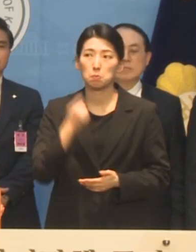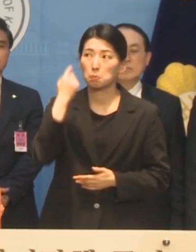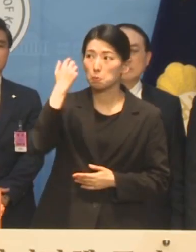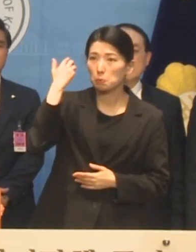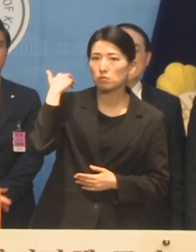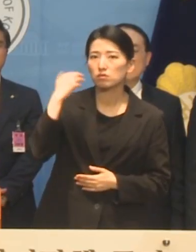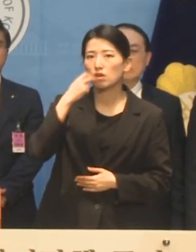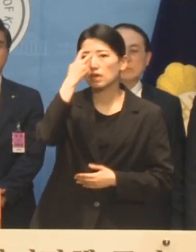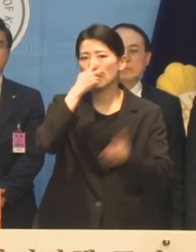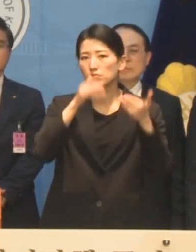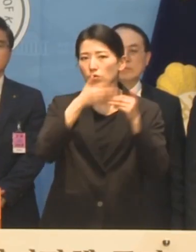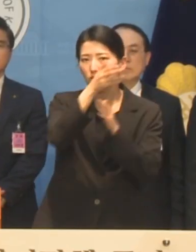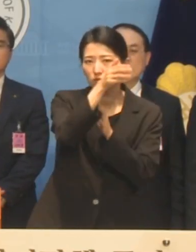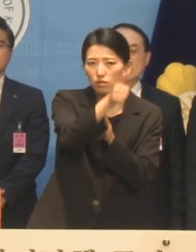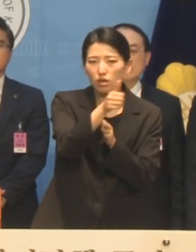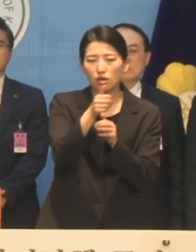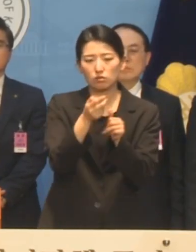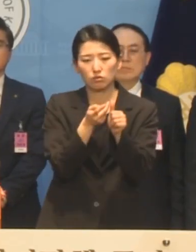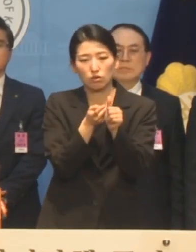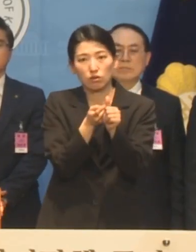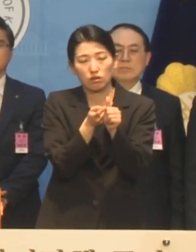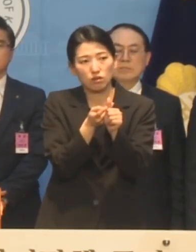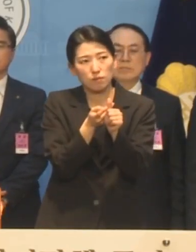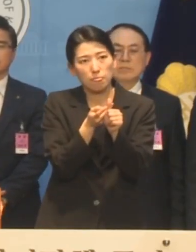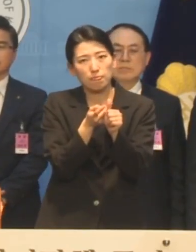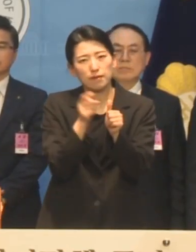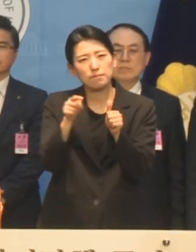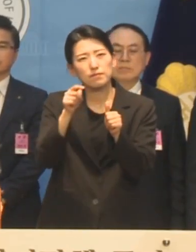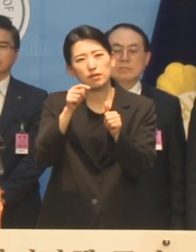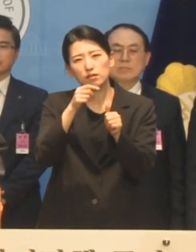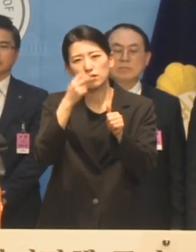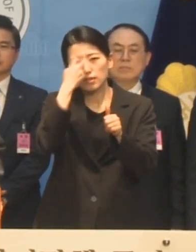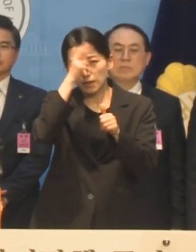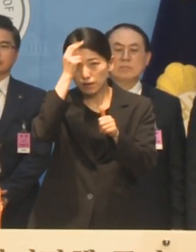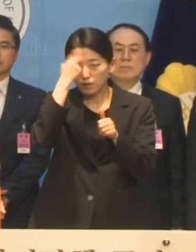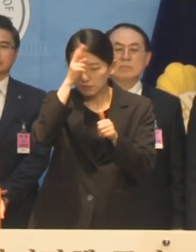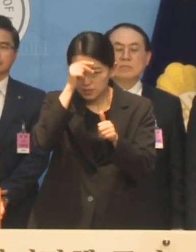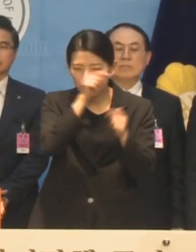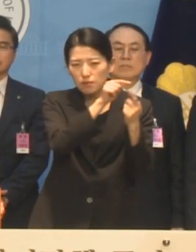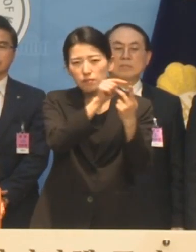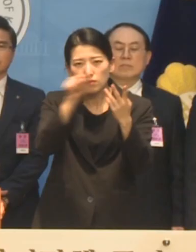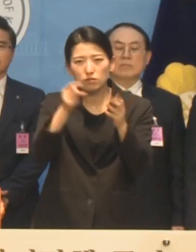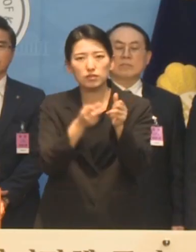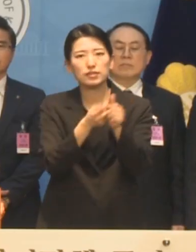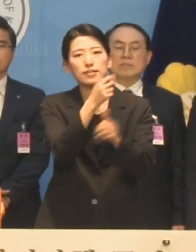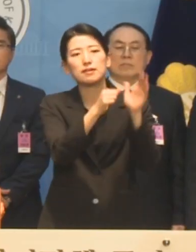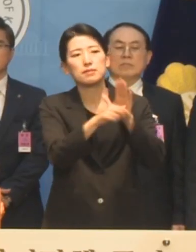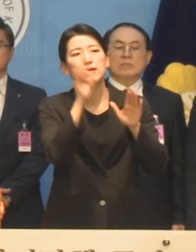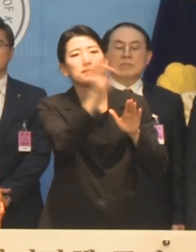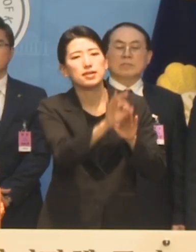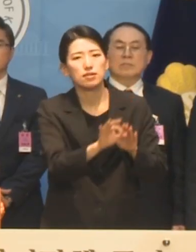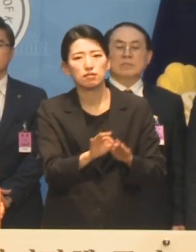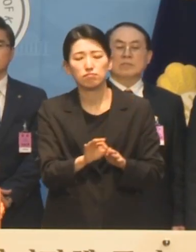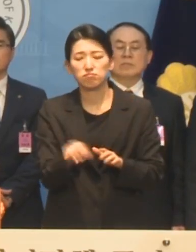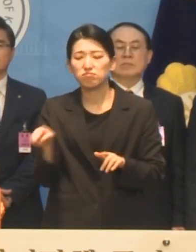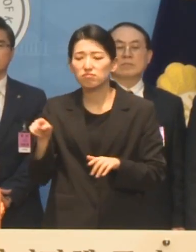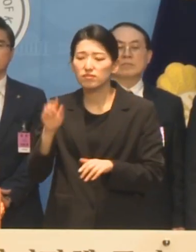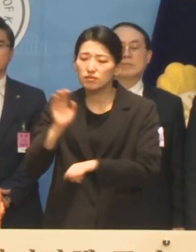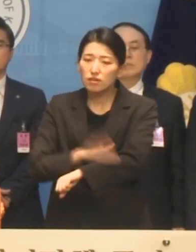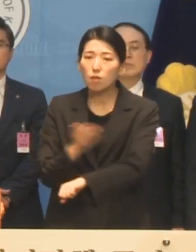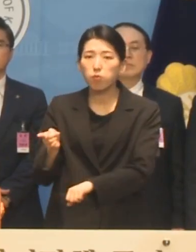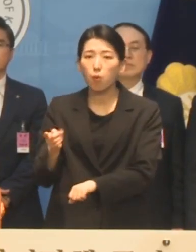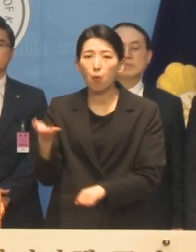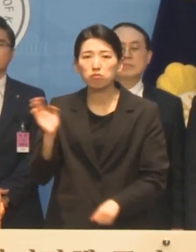등 탄핵 기각 등 해서 여실히 드러났습니다. 그러나 몸집만 불린 거대 야당은 여전히 탄핵에